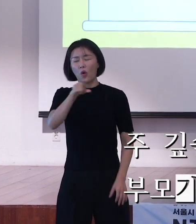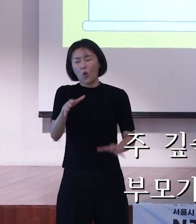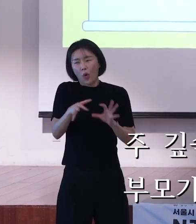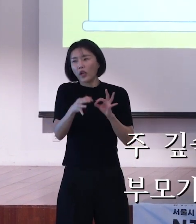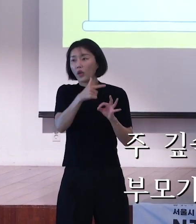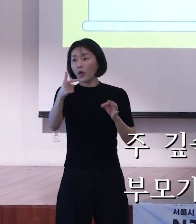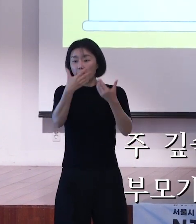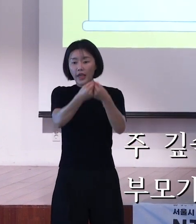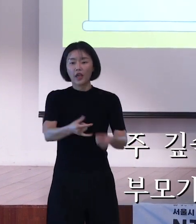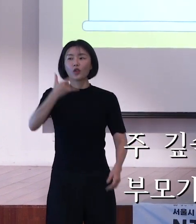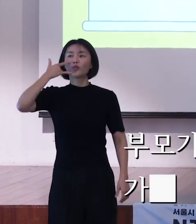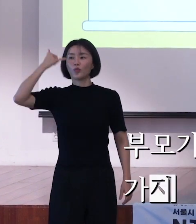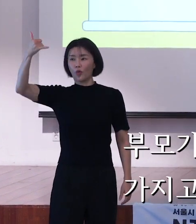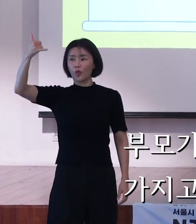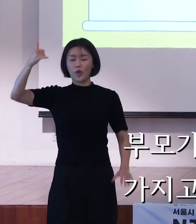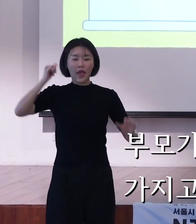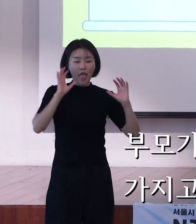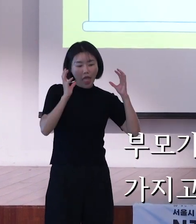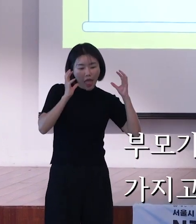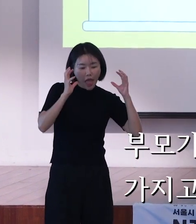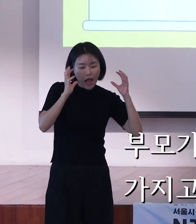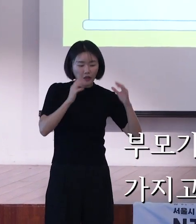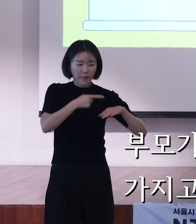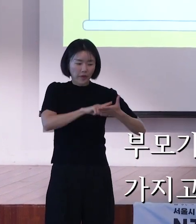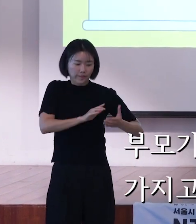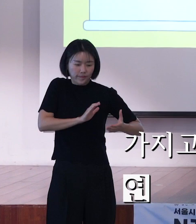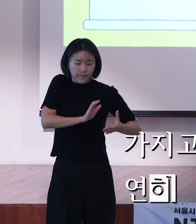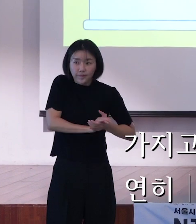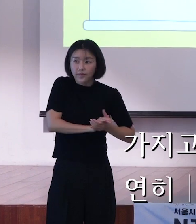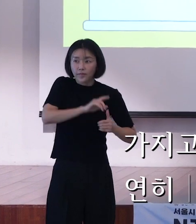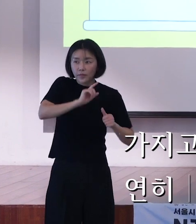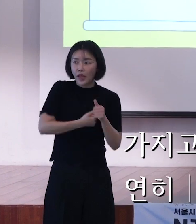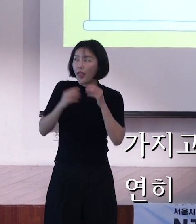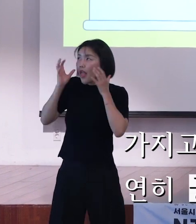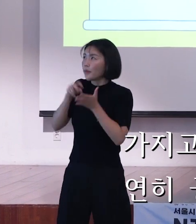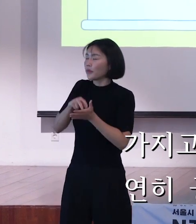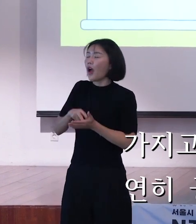안정적인 애착을 가지고 있으면 아이는 당연히 긍정적인